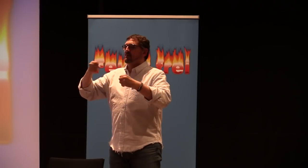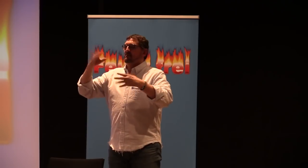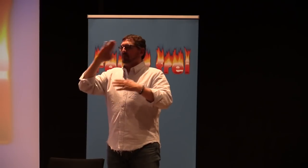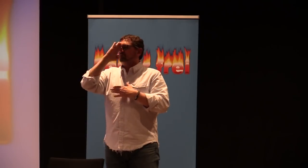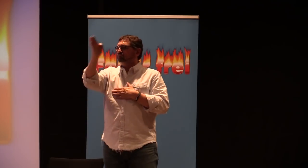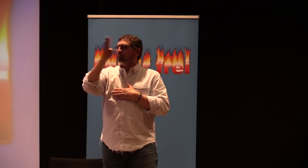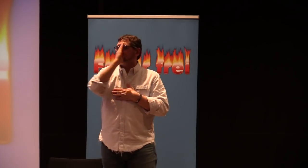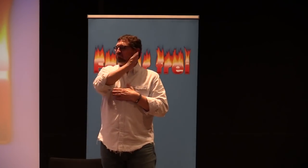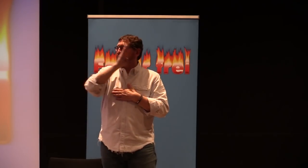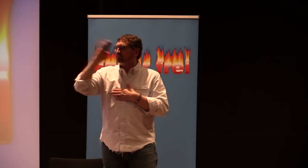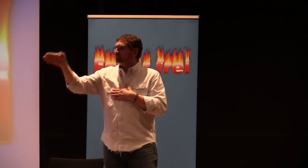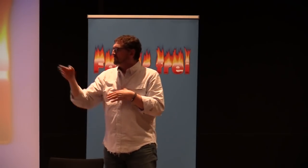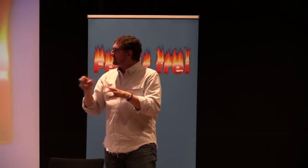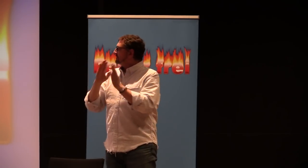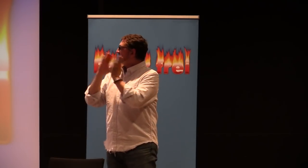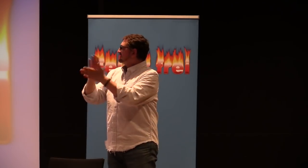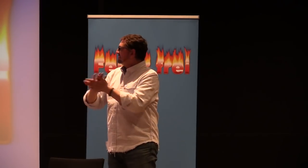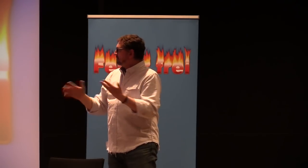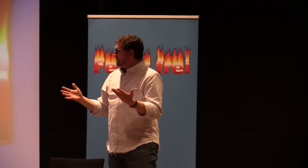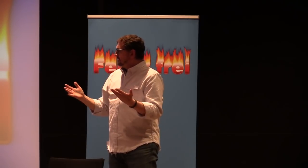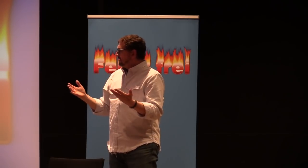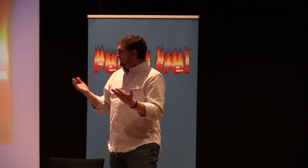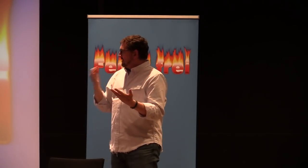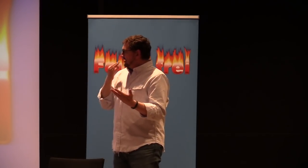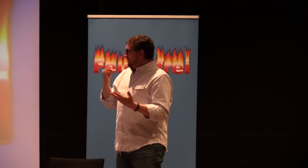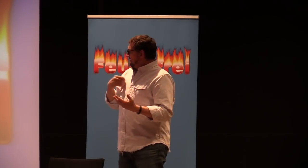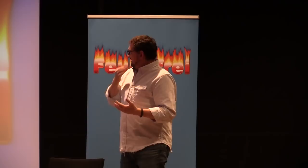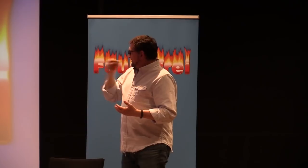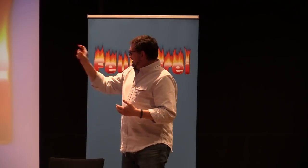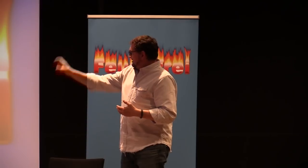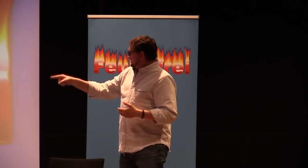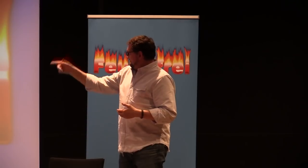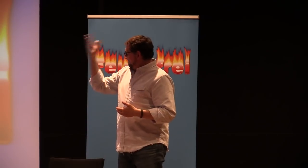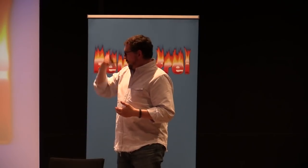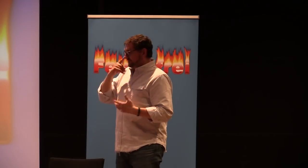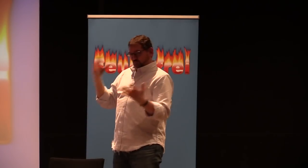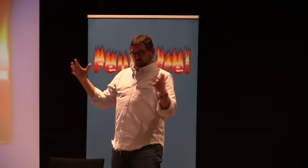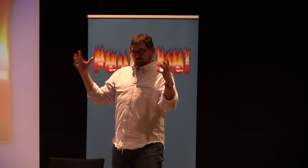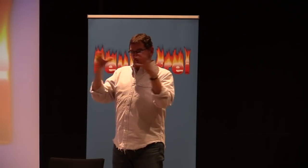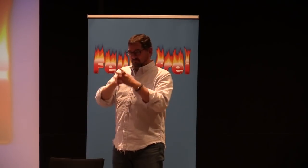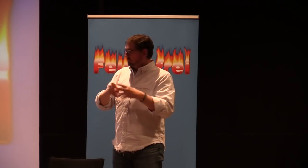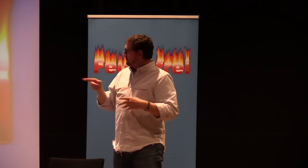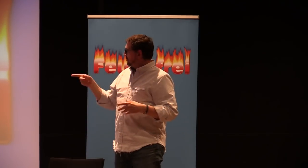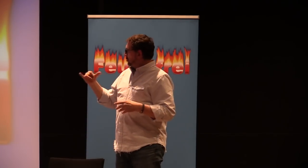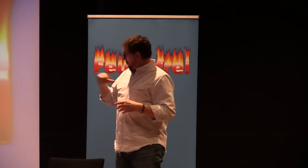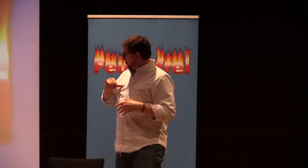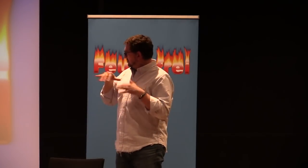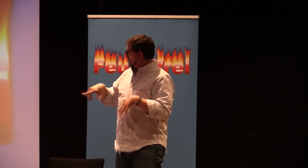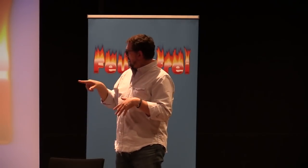achten. Aber ich kann mir trotzdem vorstellen, dass das entlastend wäre und eine gute Möglichkeit ja, gehen könnte